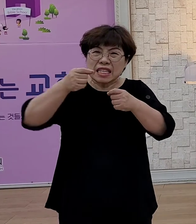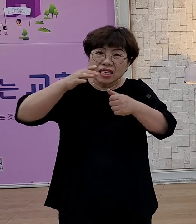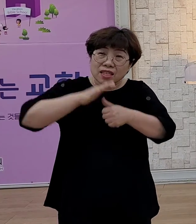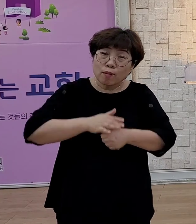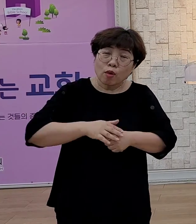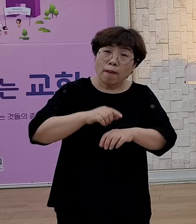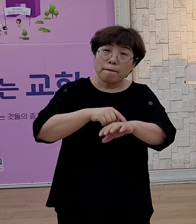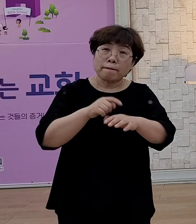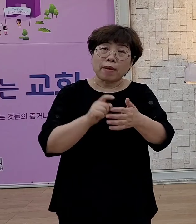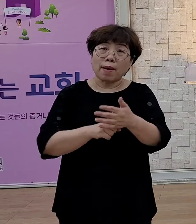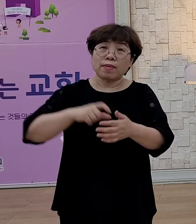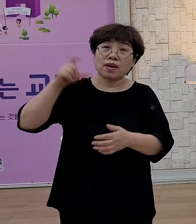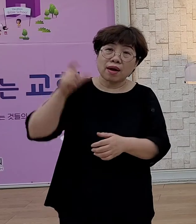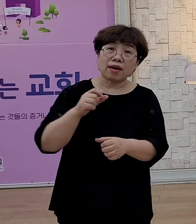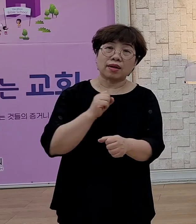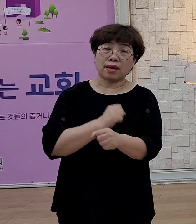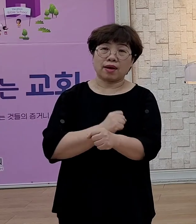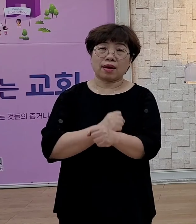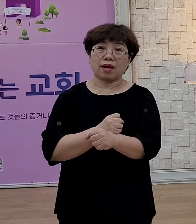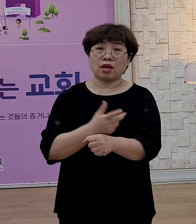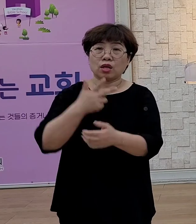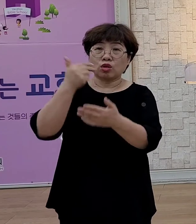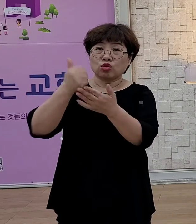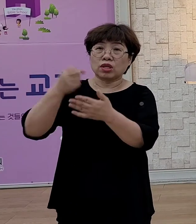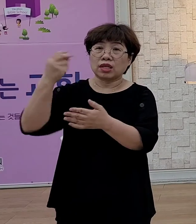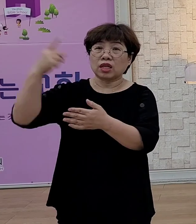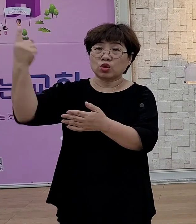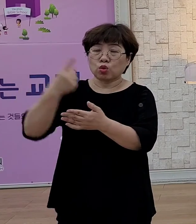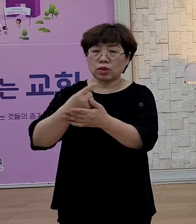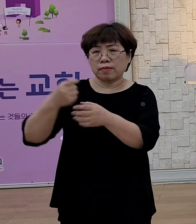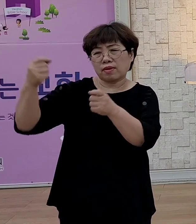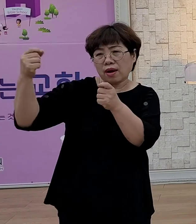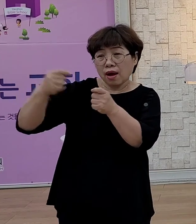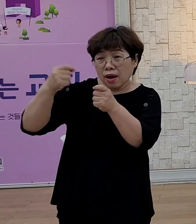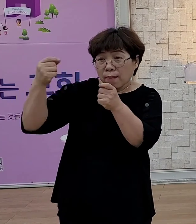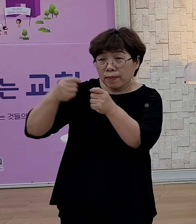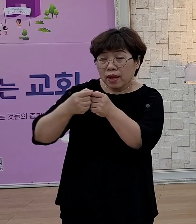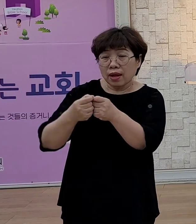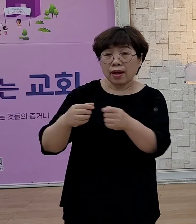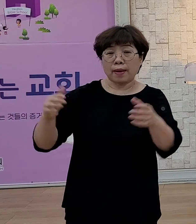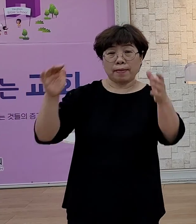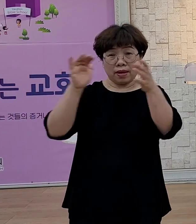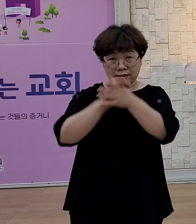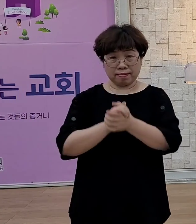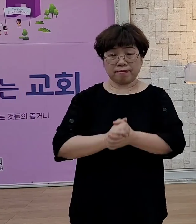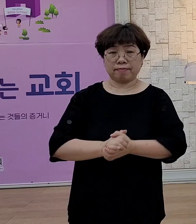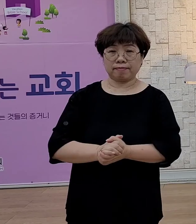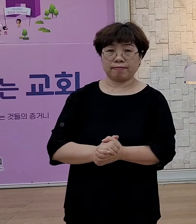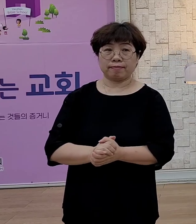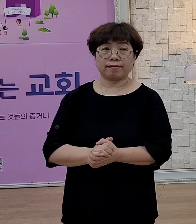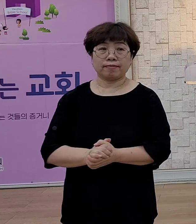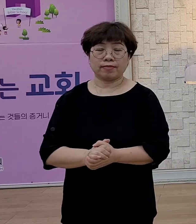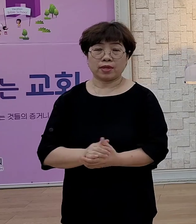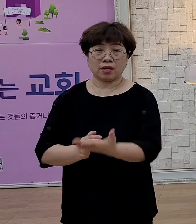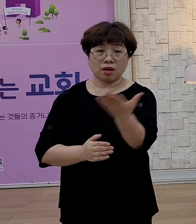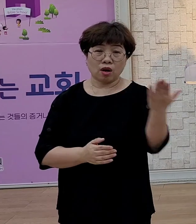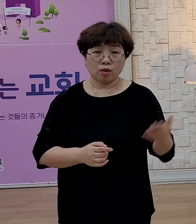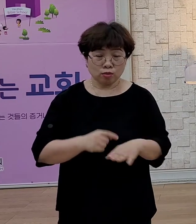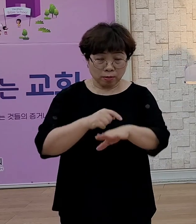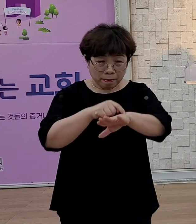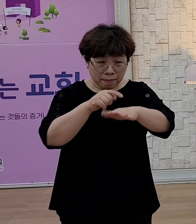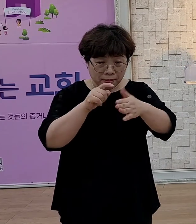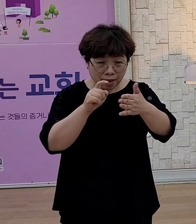너희도 길이 참고 마음을 굳건하게 하라. 주의 강림이 가까우니라. 아멘. 여러분